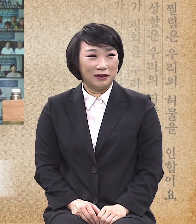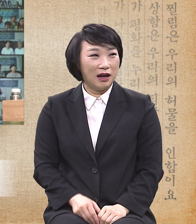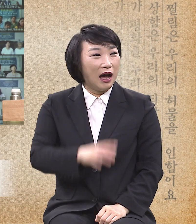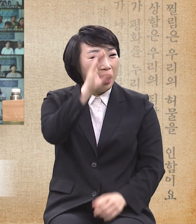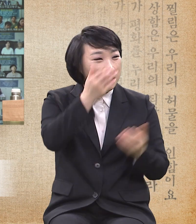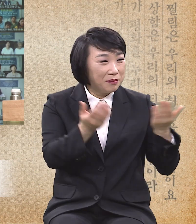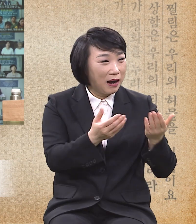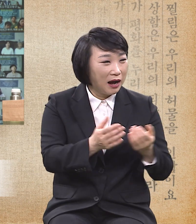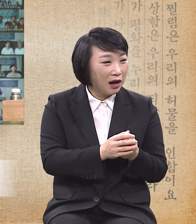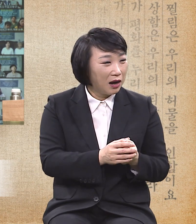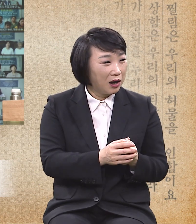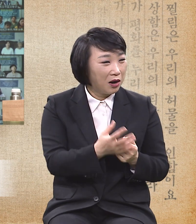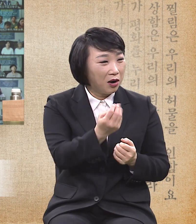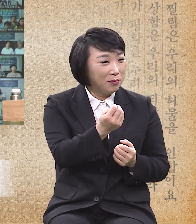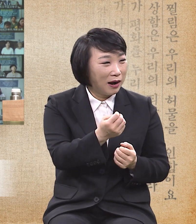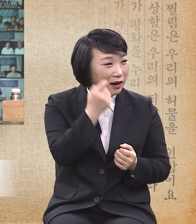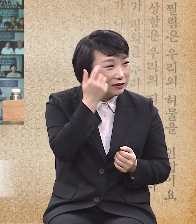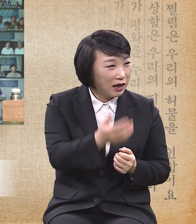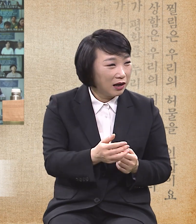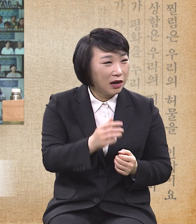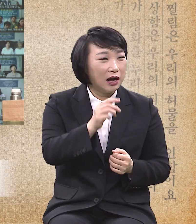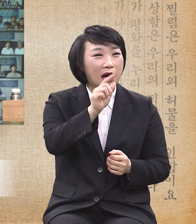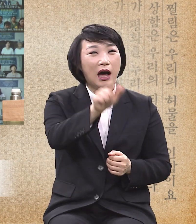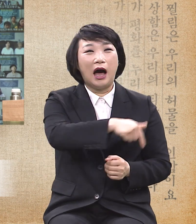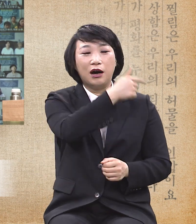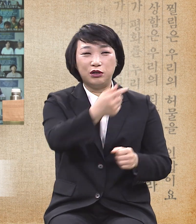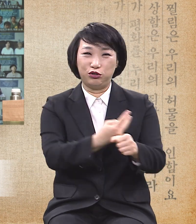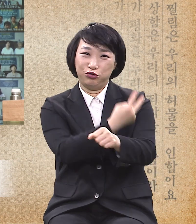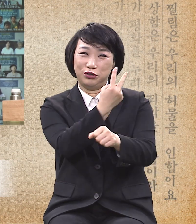아르바이트 얼마나 했니? 2시간 했어요.